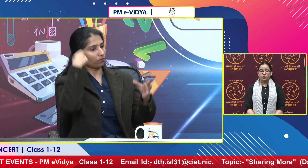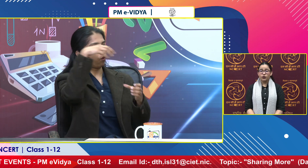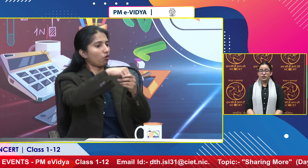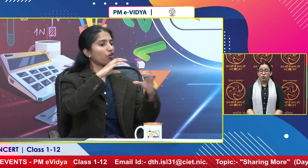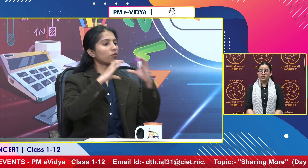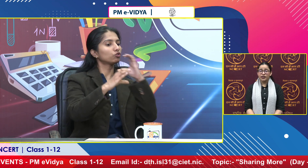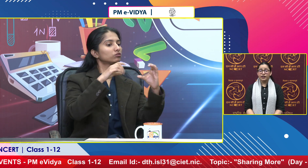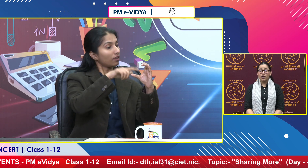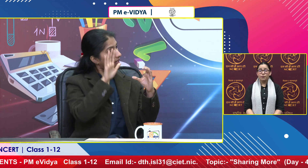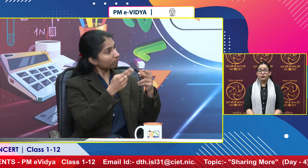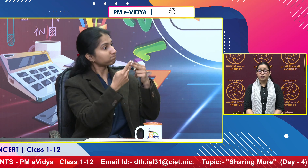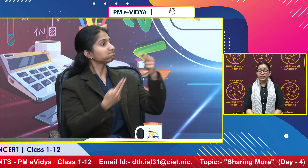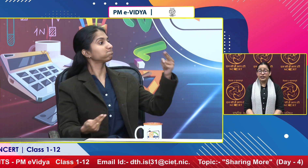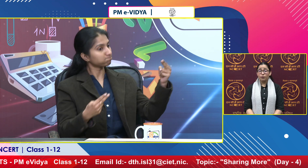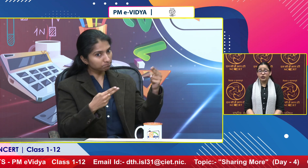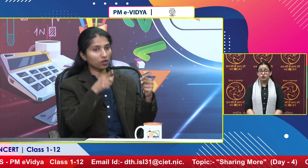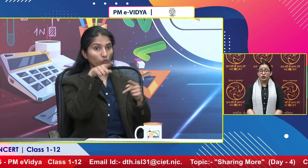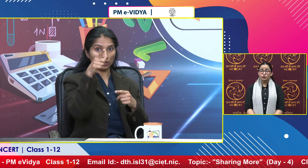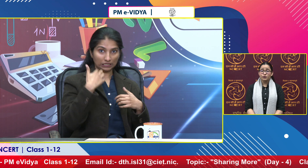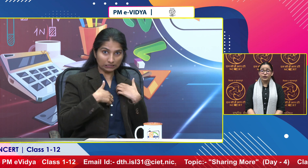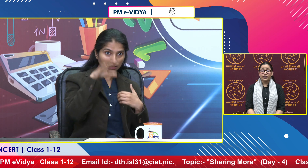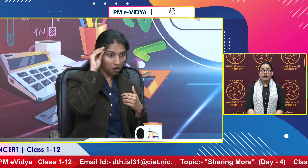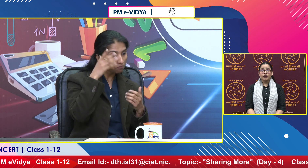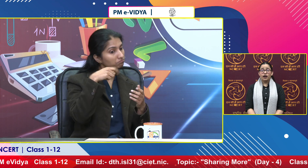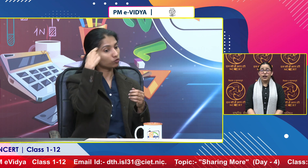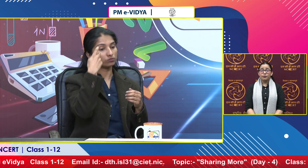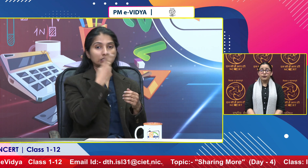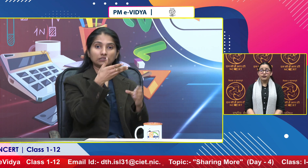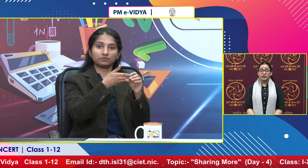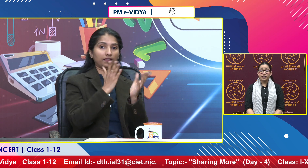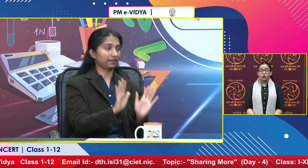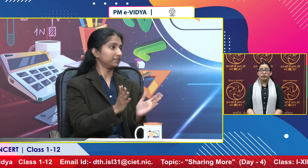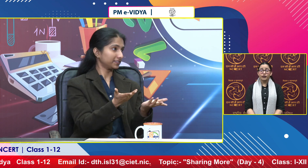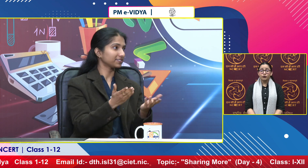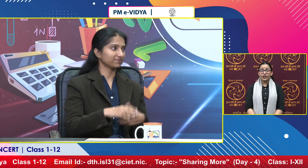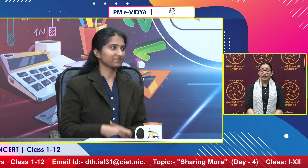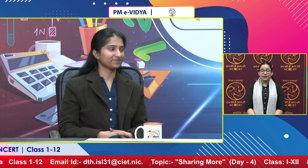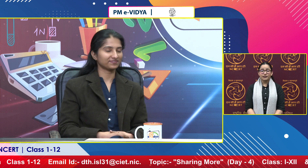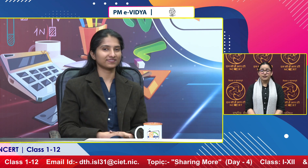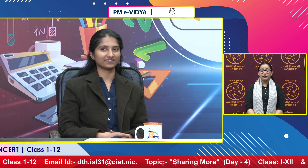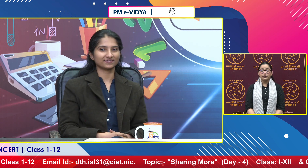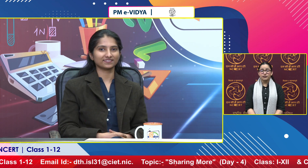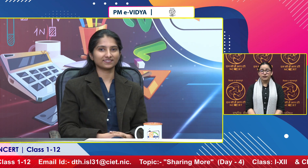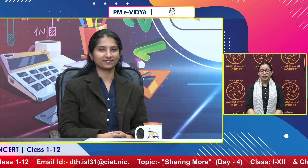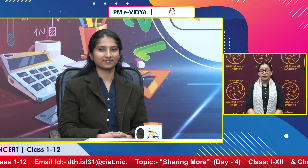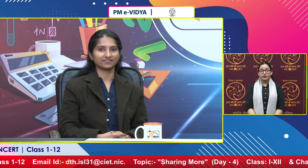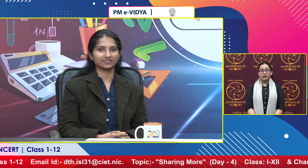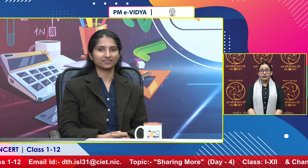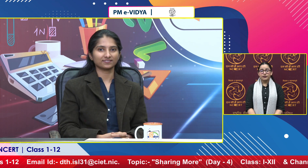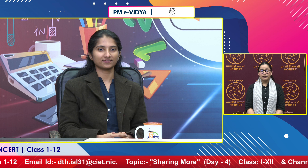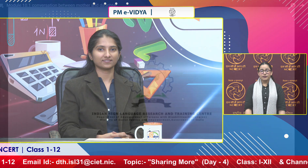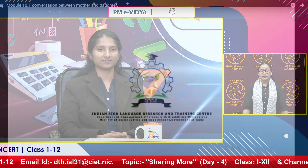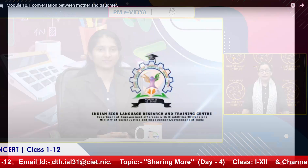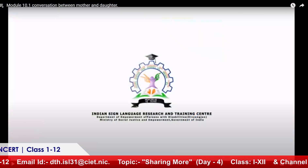साइन बेसिक वर्ड्स बहुत सारे हैं, आप ये डेली कम्युनिकेशन में यूज़ होते हैं। अगर आप इंटरेस्टेड हैं तो आप वीडियो को देख के लर्न कर सकते हैं।